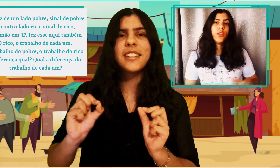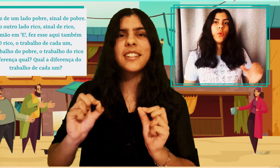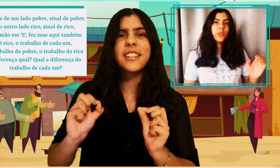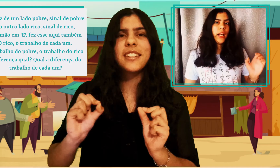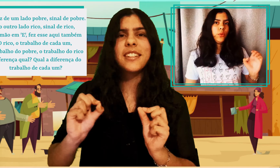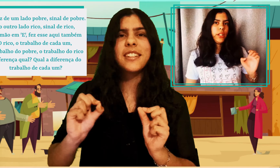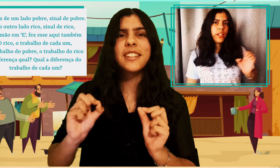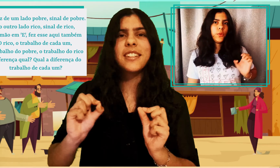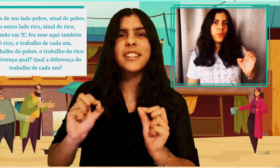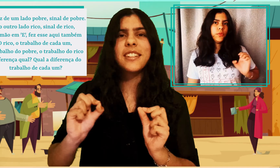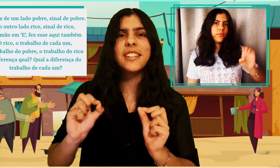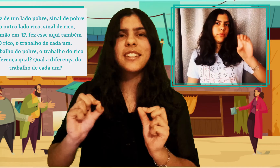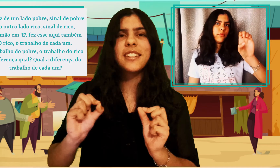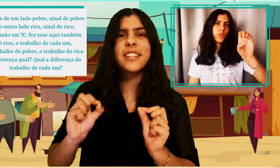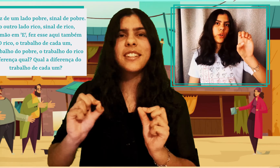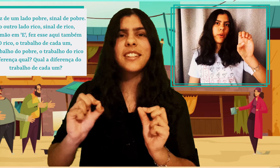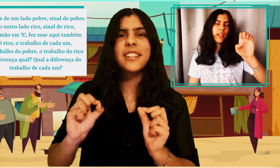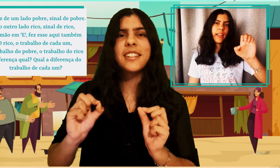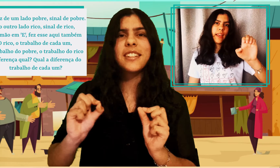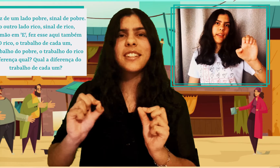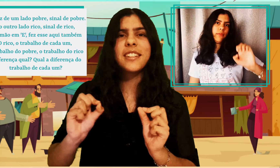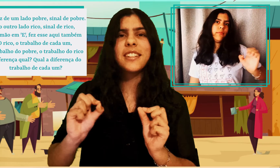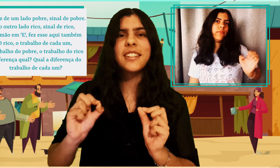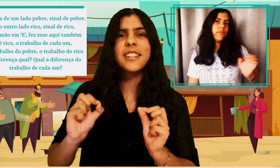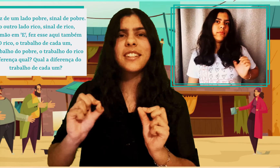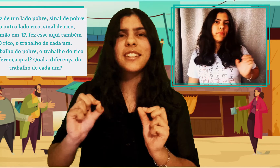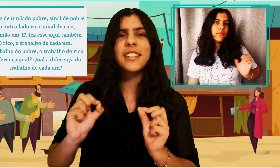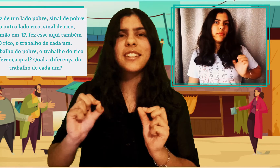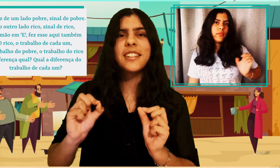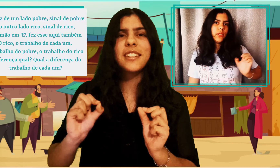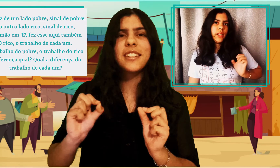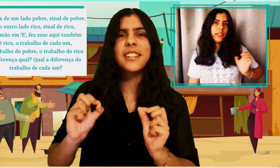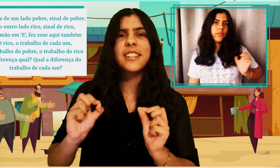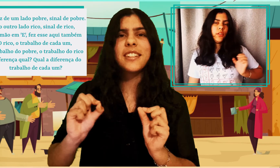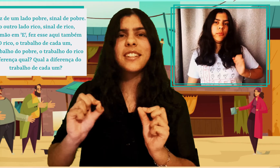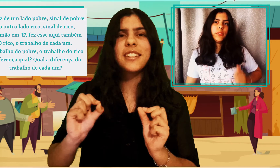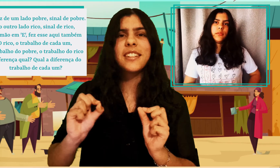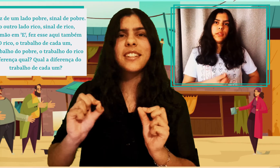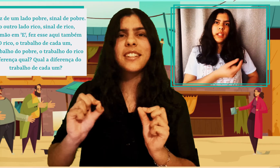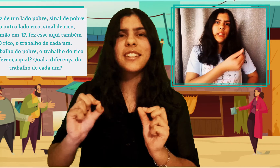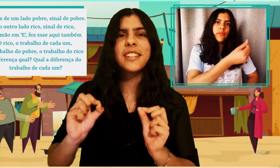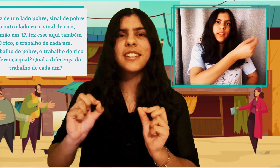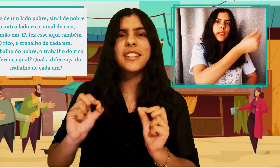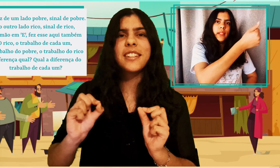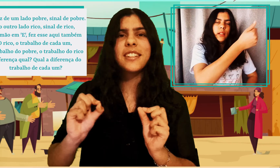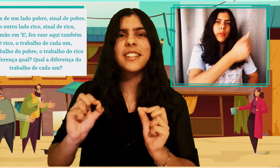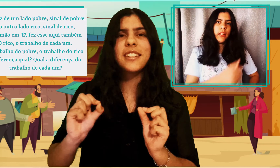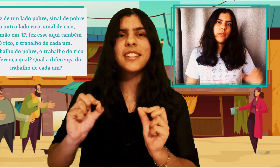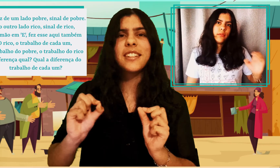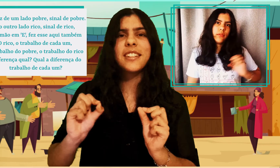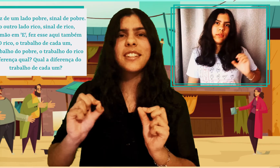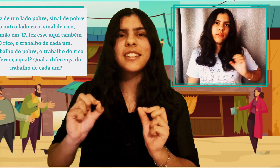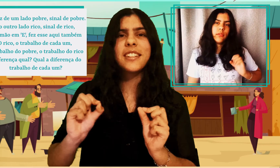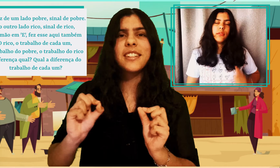E do outro lado, o rico. Sua mão em E, fazendo dessa forma. E ainda fez esse aqui